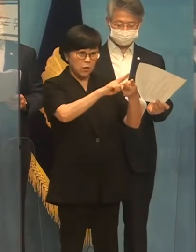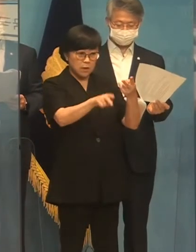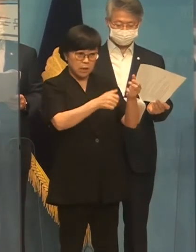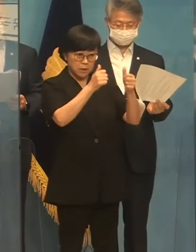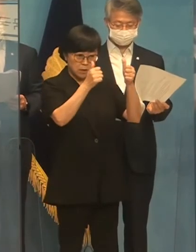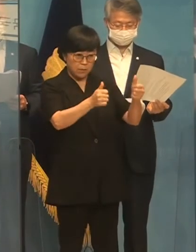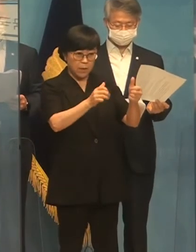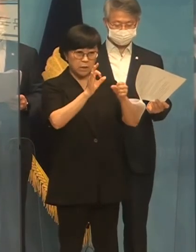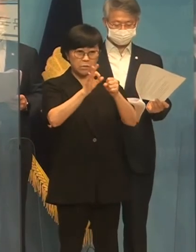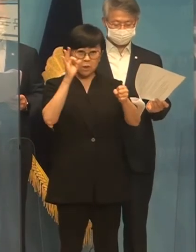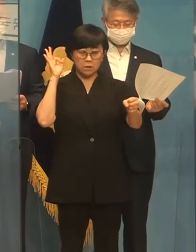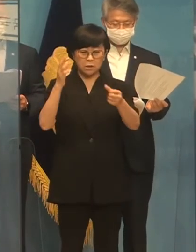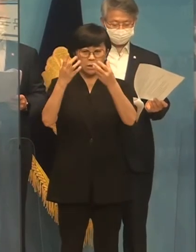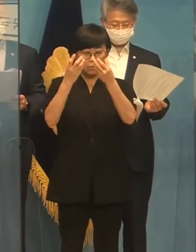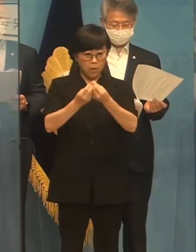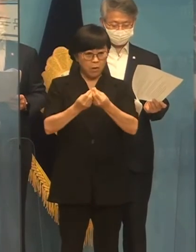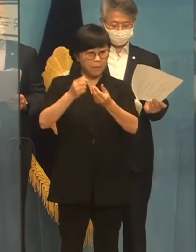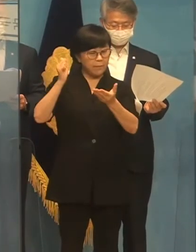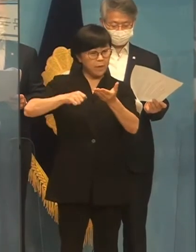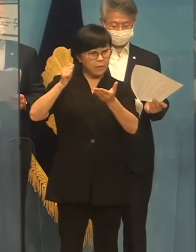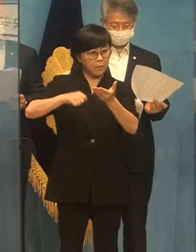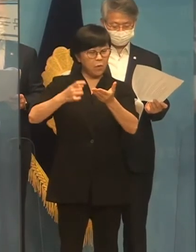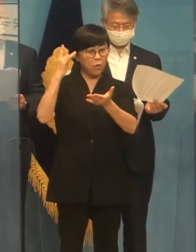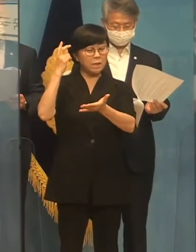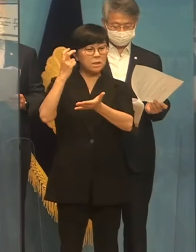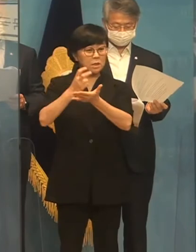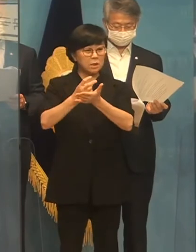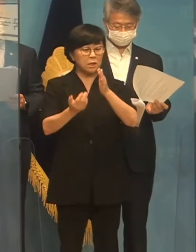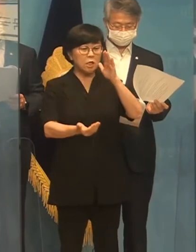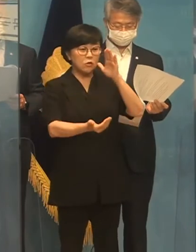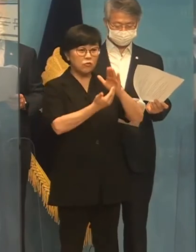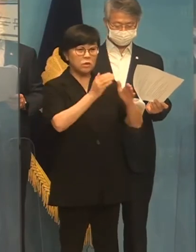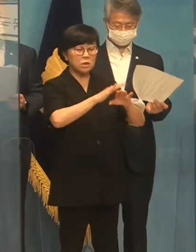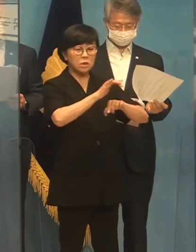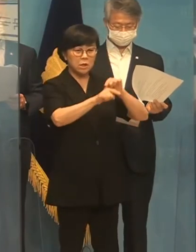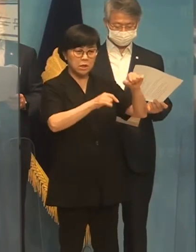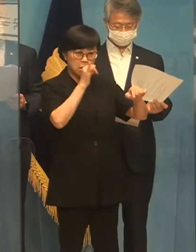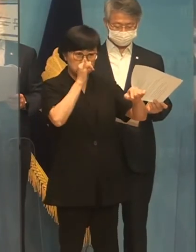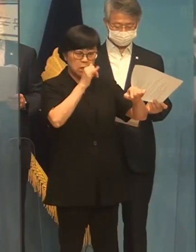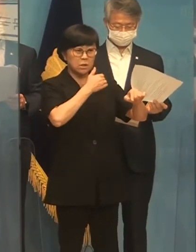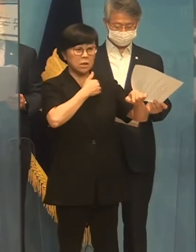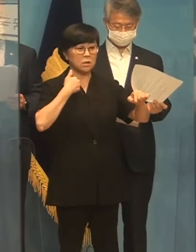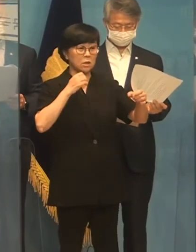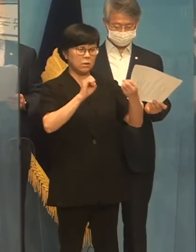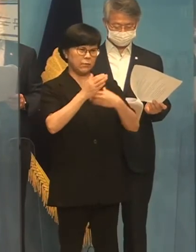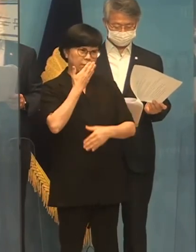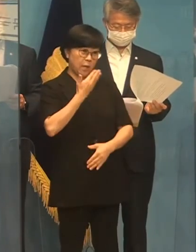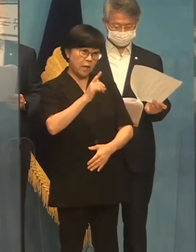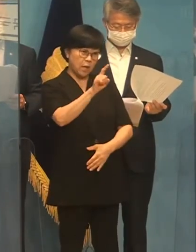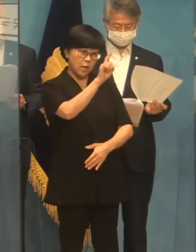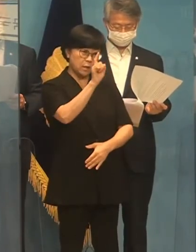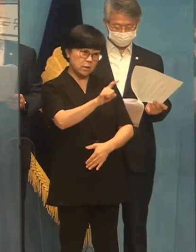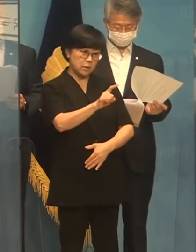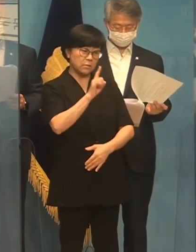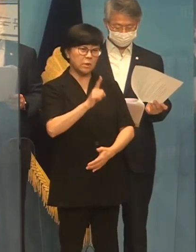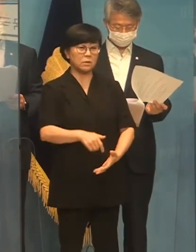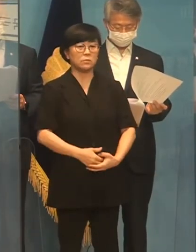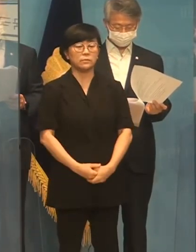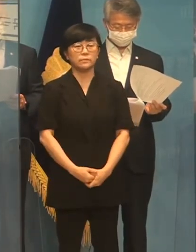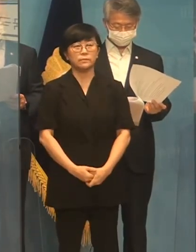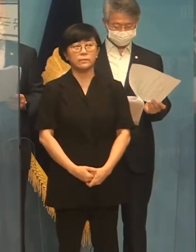10년 전 대법원 판례가 천명한 원칙을 제대로 구현하고 있다며 자신있게 답할 수 있을지